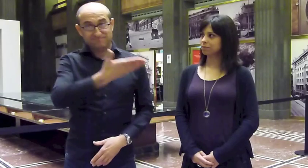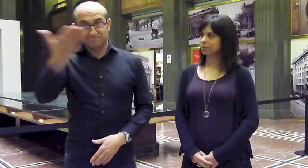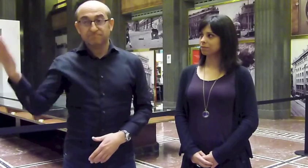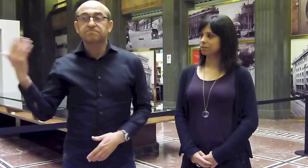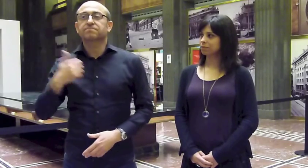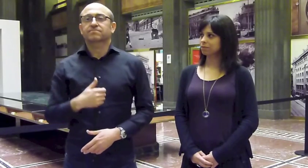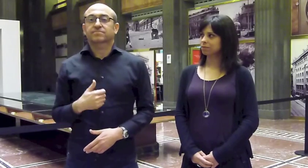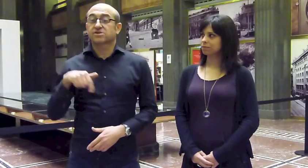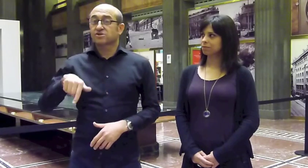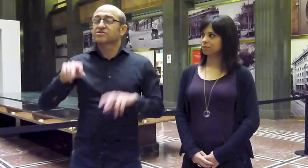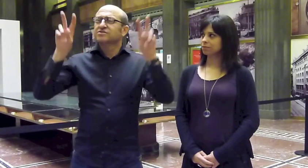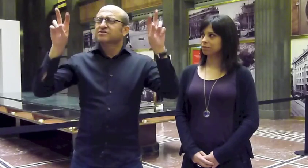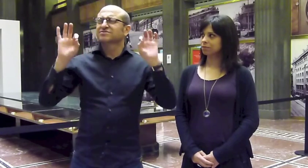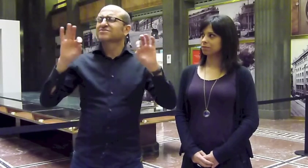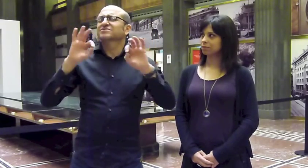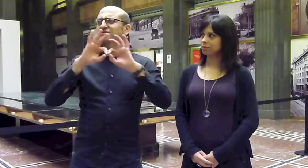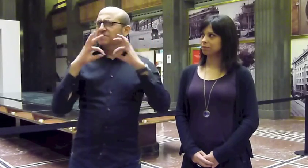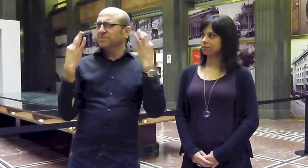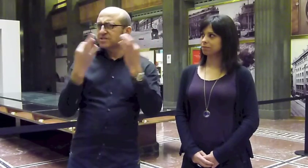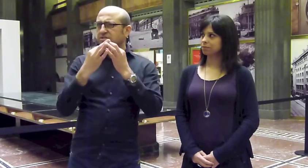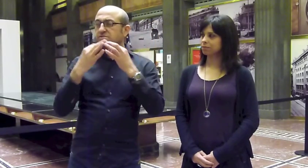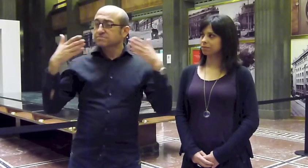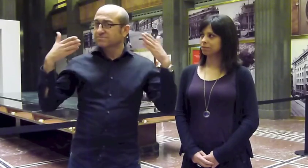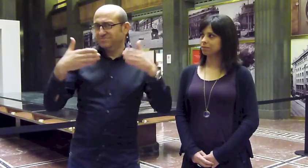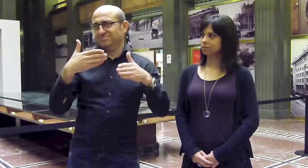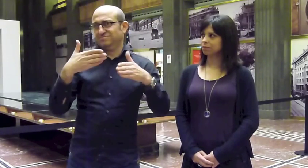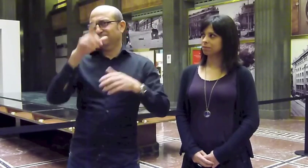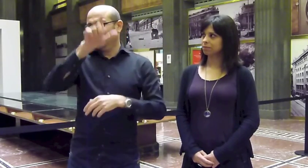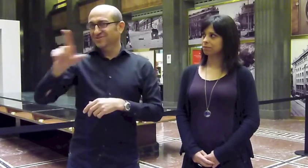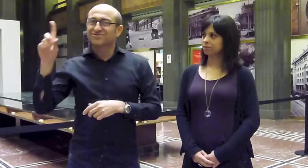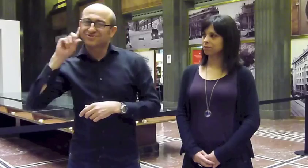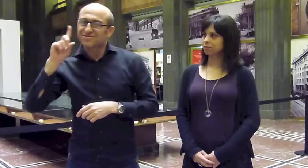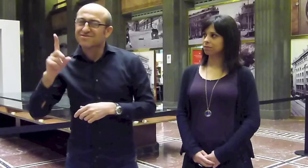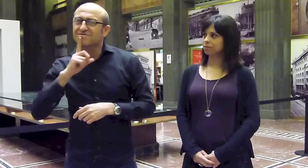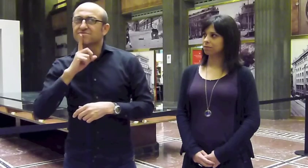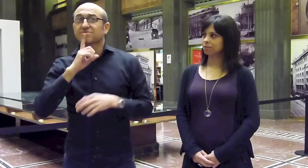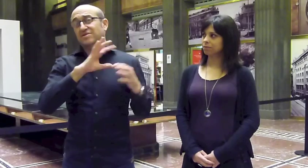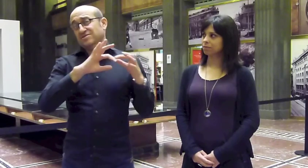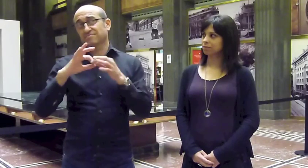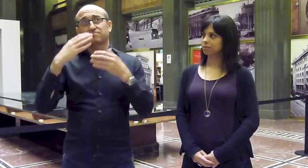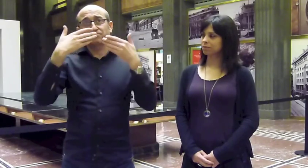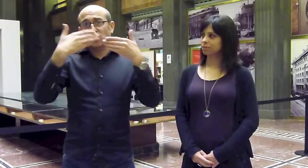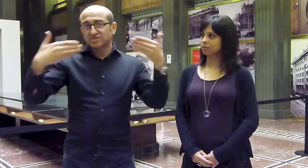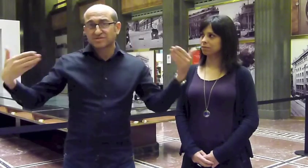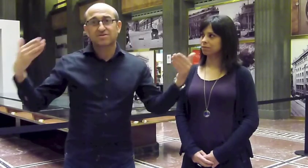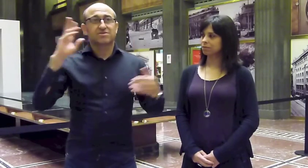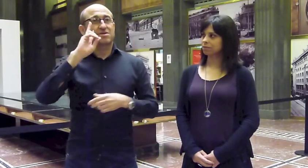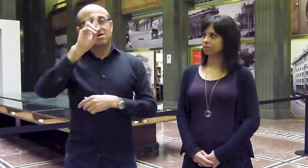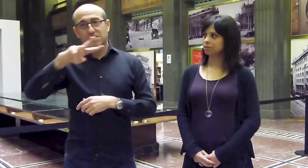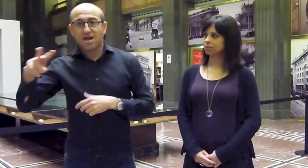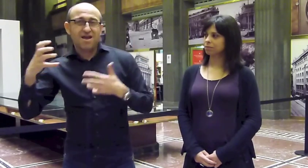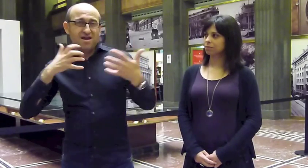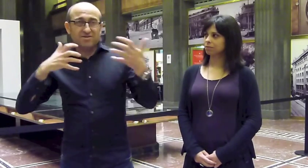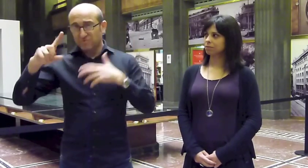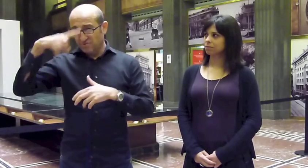Hola, buenos días a todos y a todas. Nos encontramos en el seminario centrado en las personas